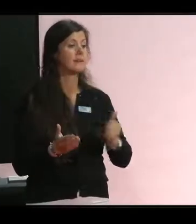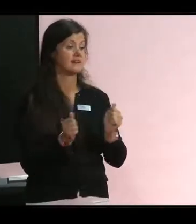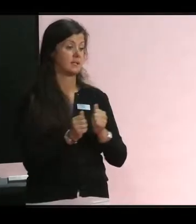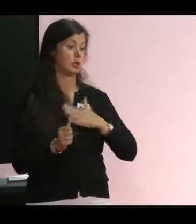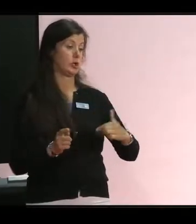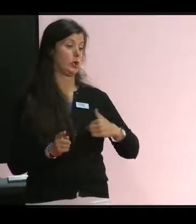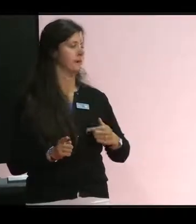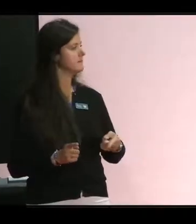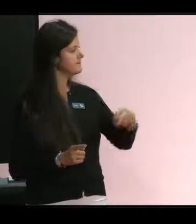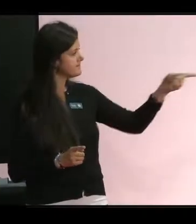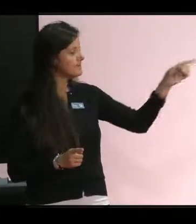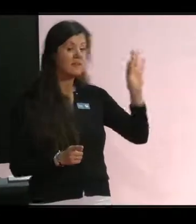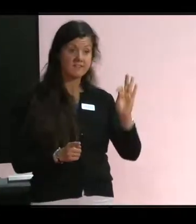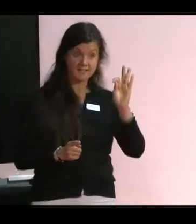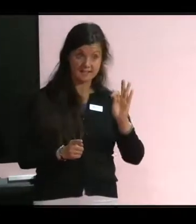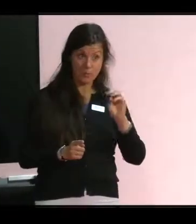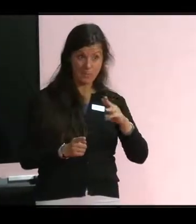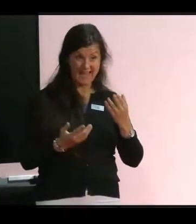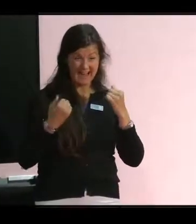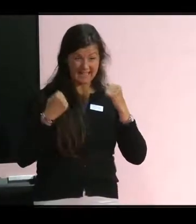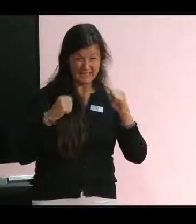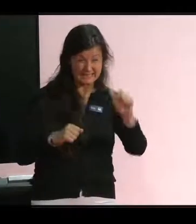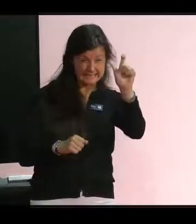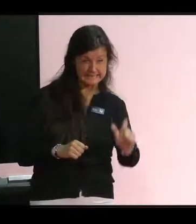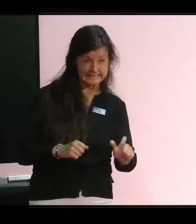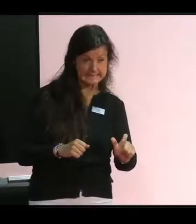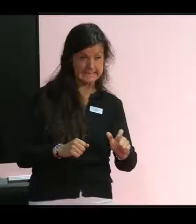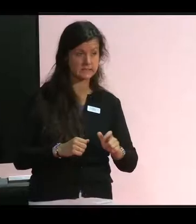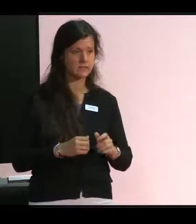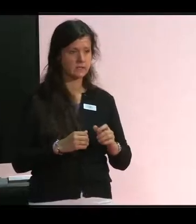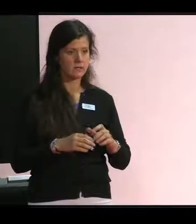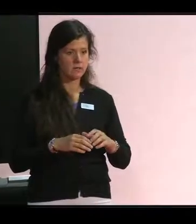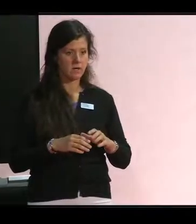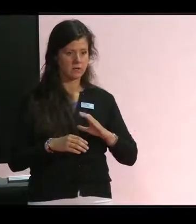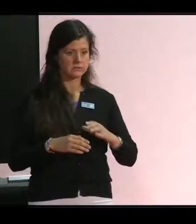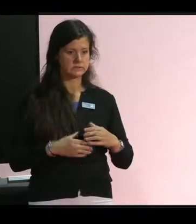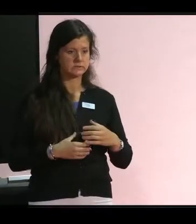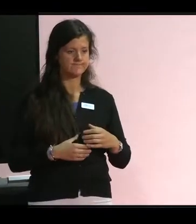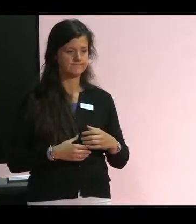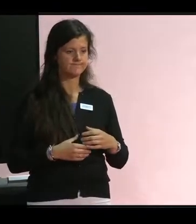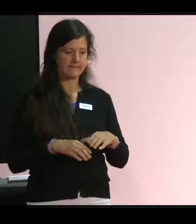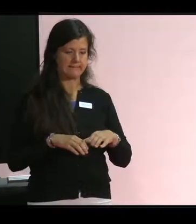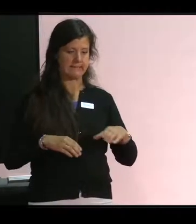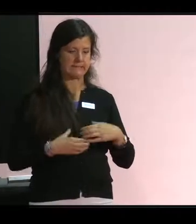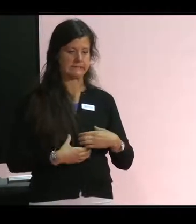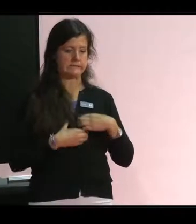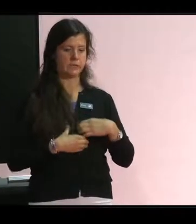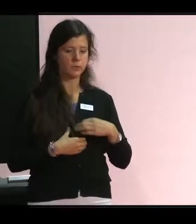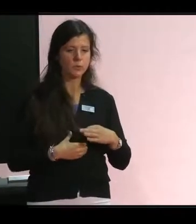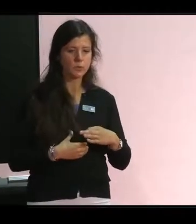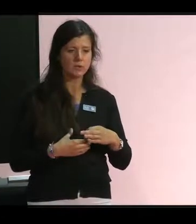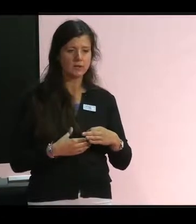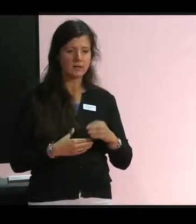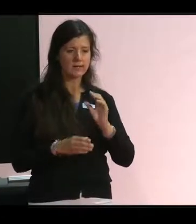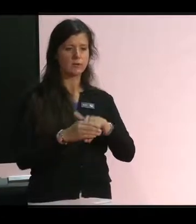följa upp det här då. Om man är en aktivist och just gör en skolstrejk, hur kan man inkludera där liksom rent praktiskt?